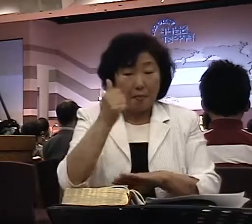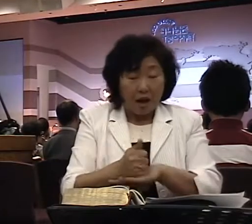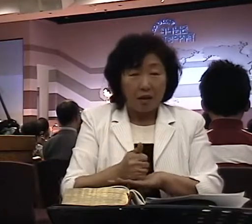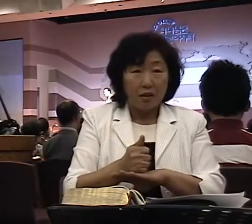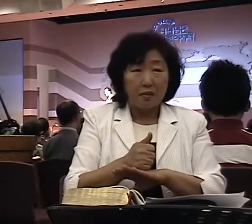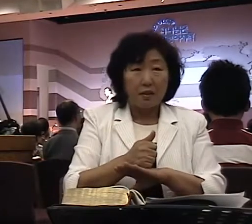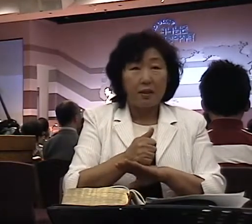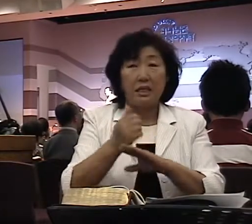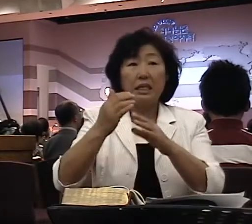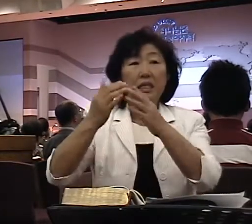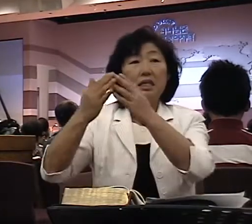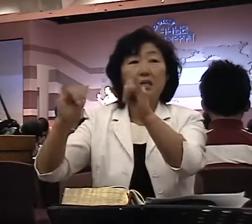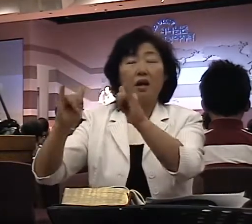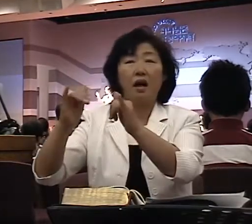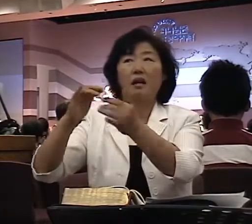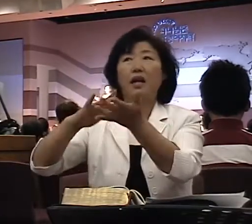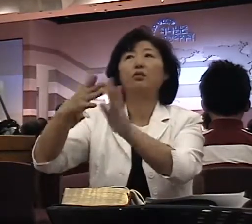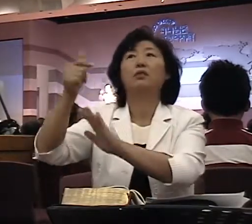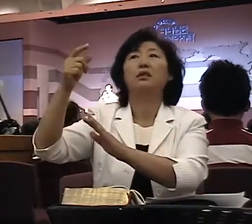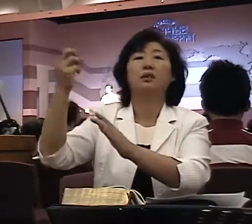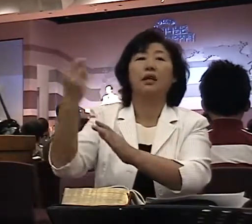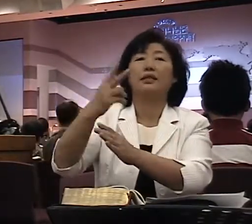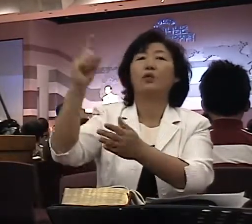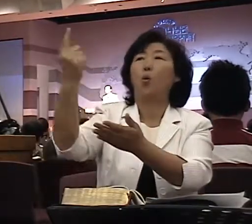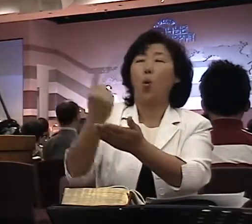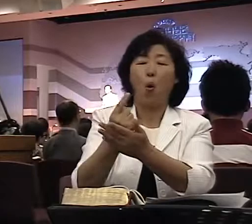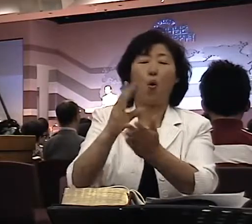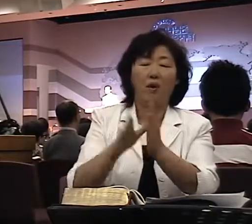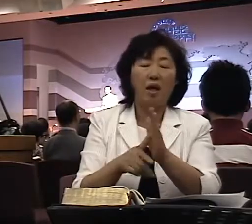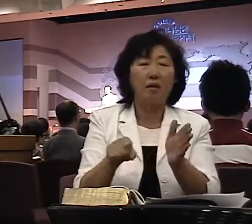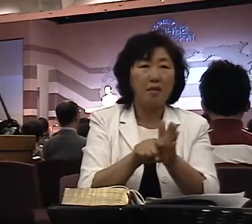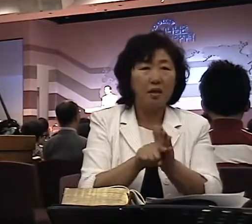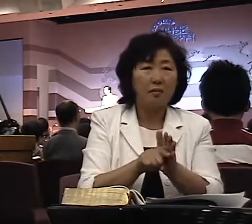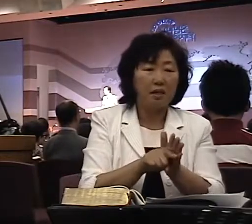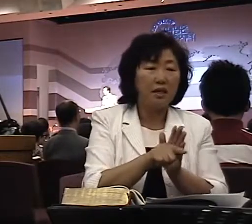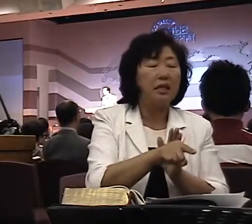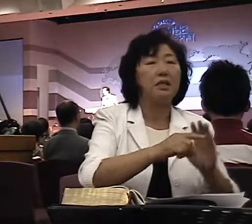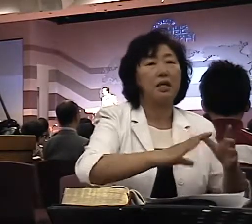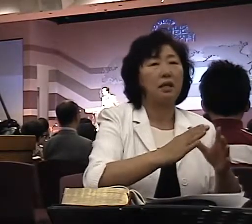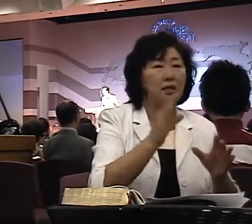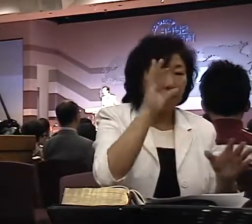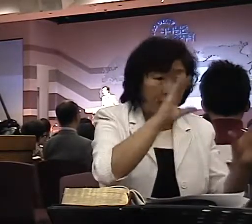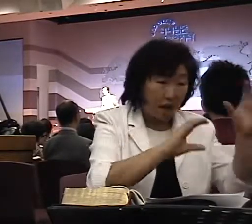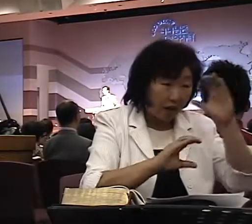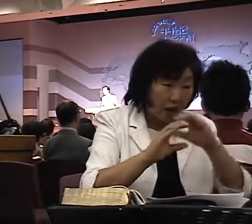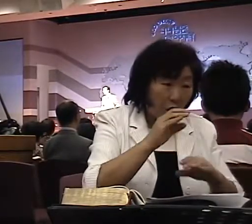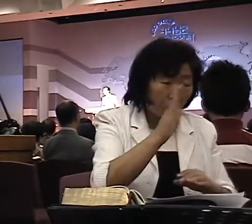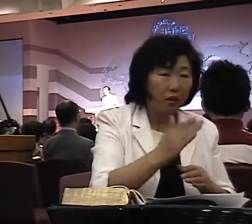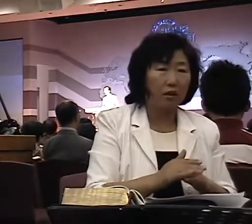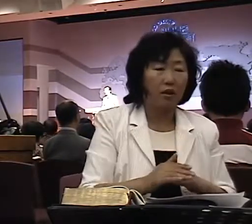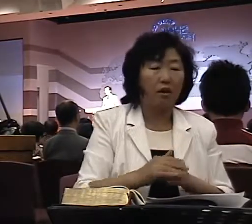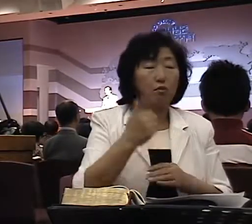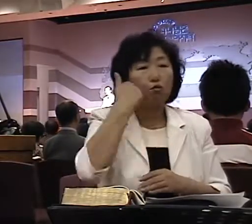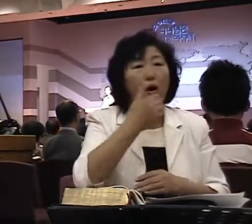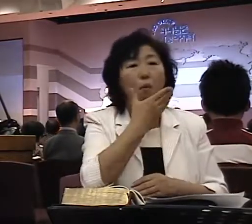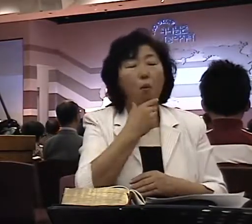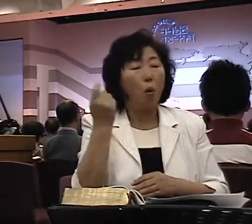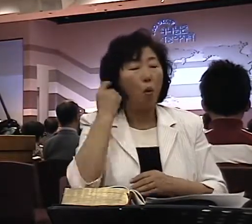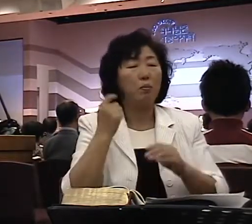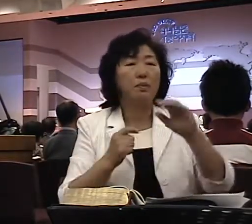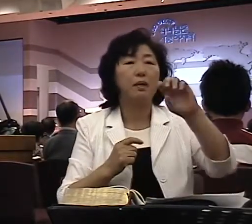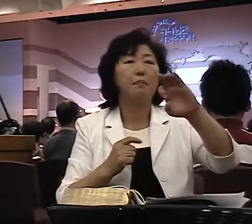인자가 다시 올 때에 믿음을 이 세상에서 찾을 수 있겠는가 말씀을 하시지 않습니다. 누가복음 18장.